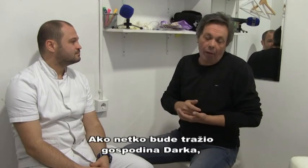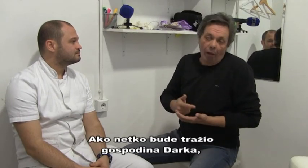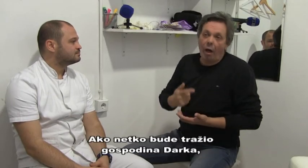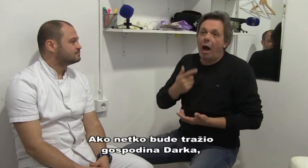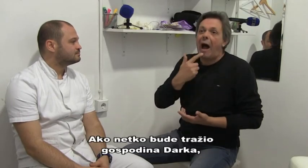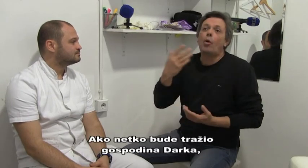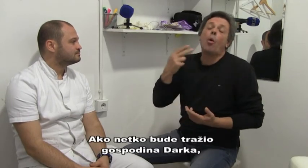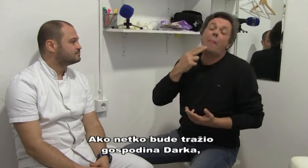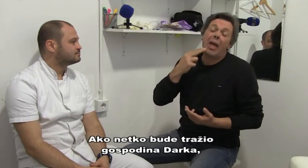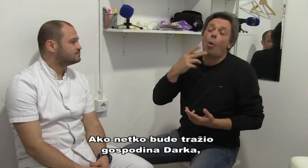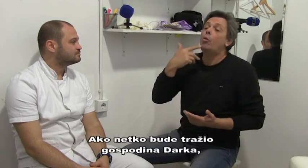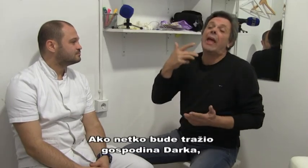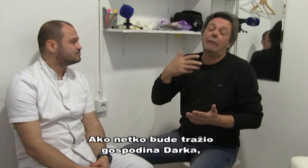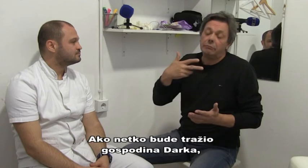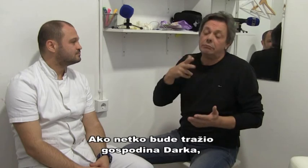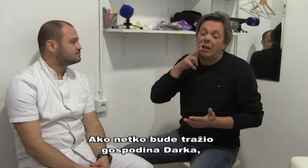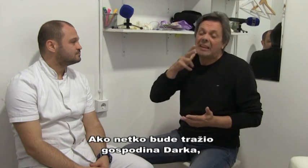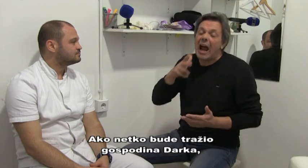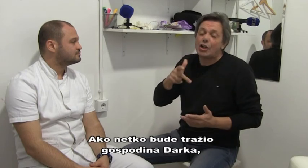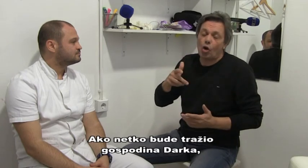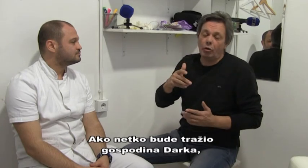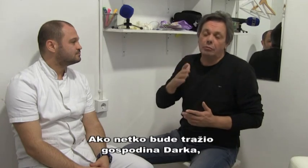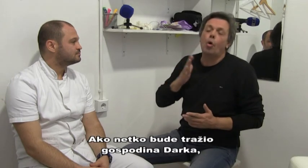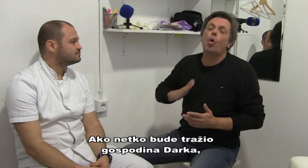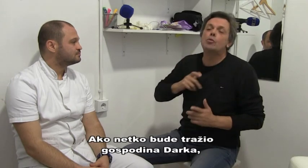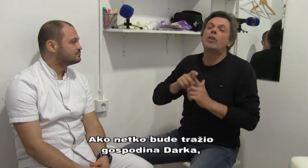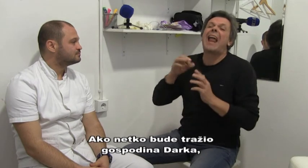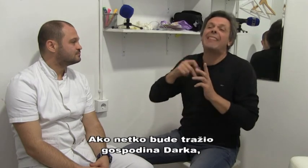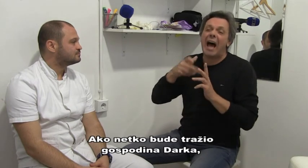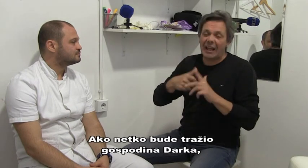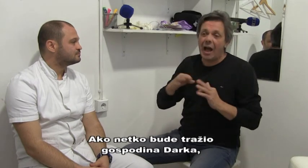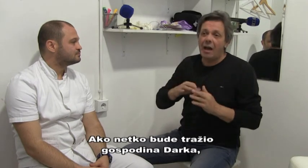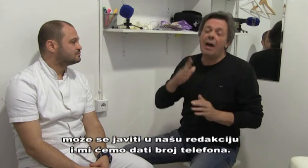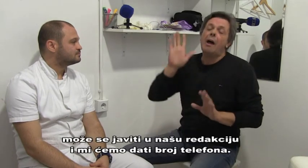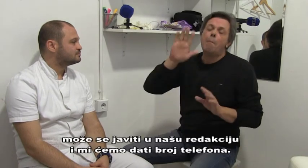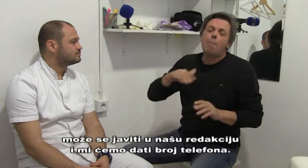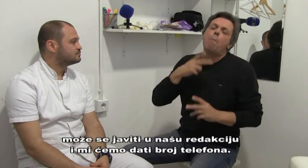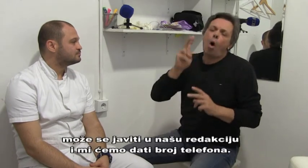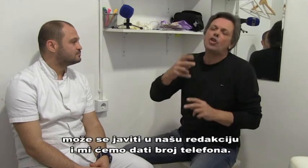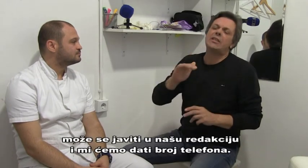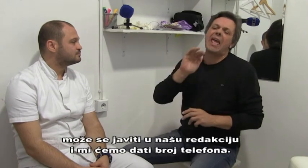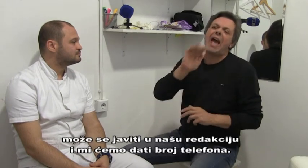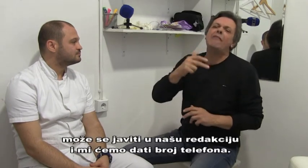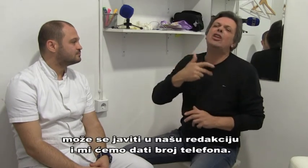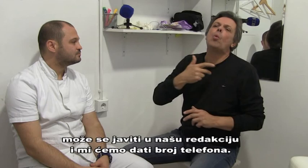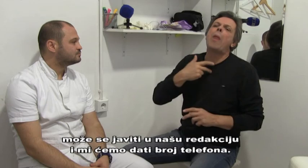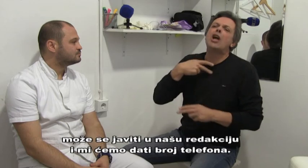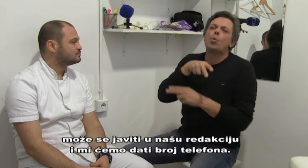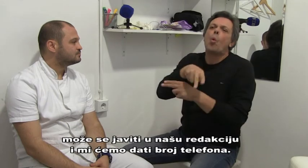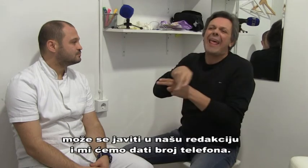Ako neko bude tražio gospodina Darka, može se javiti u našu